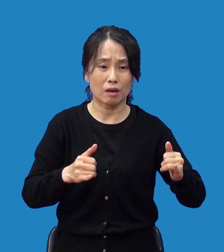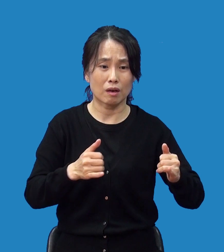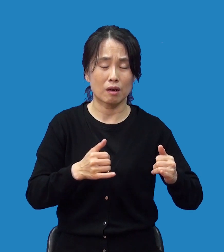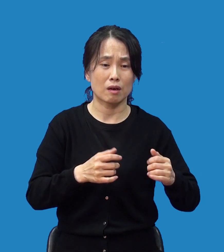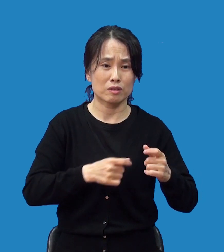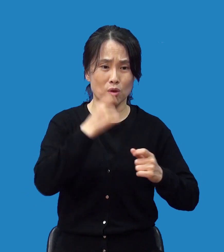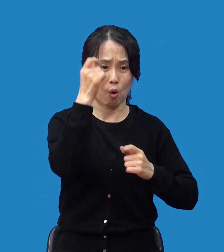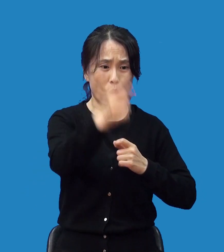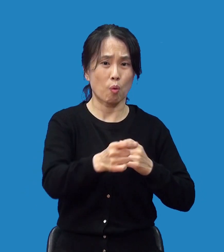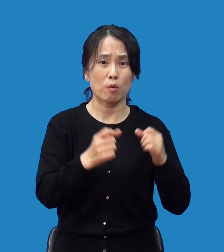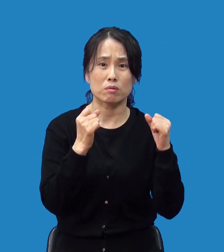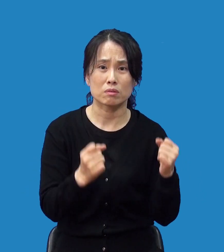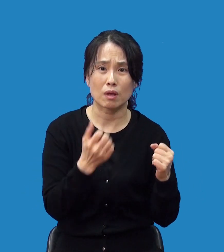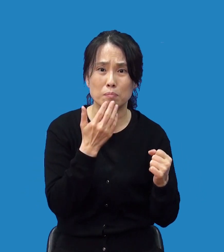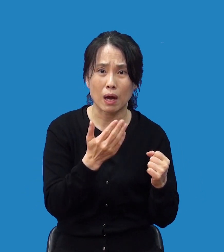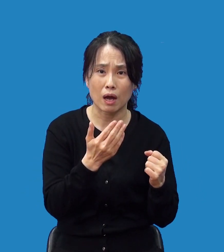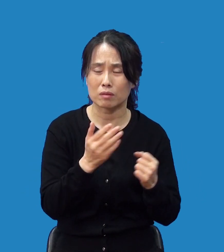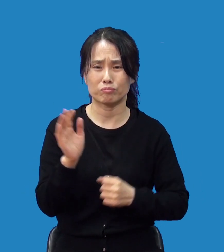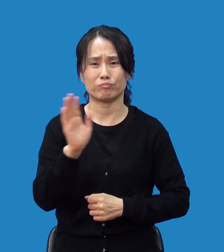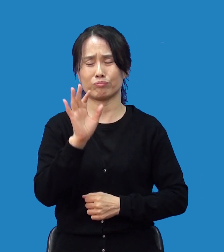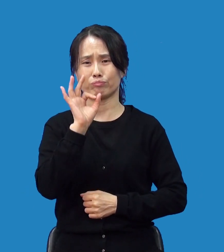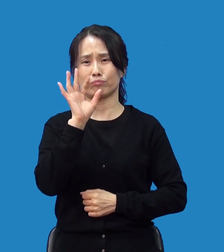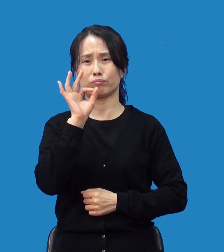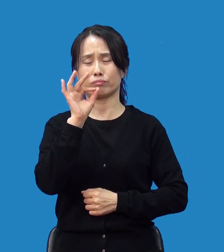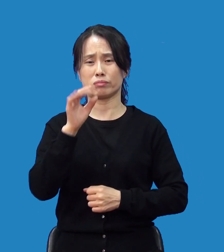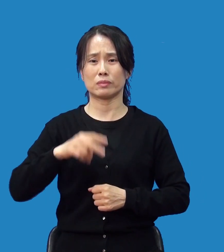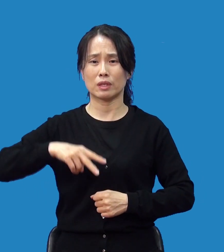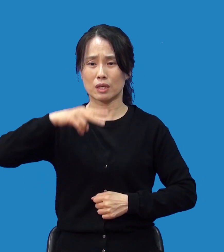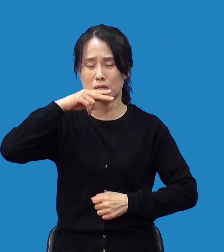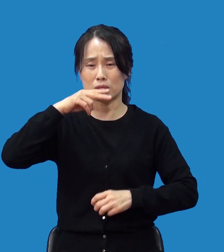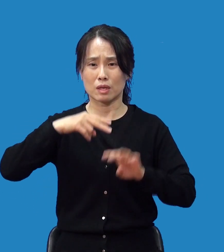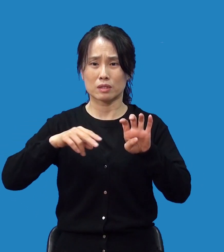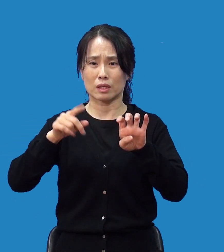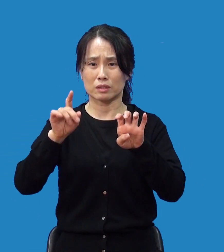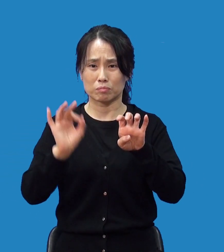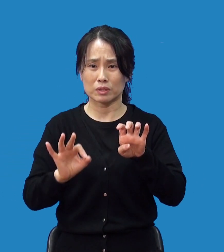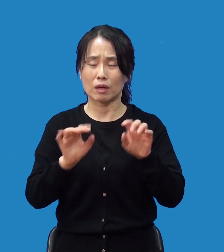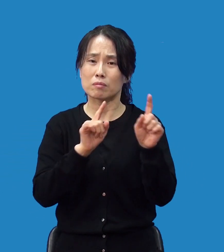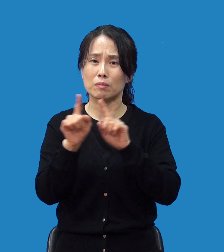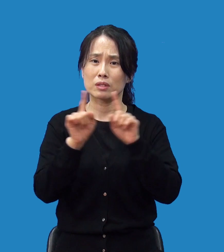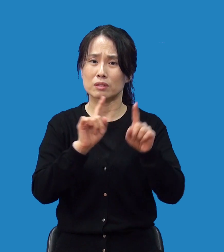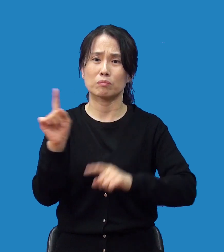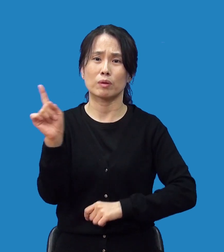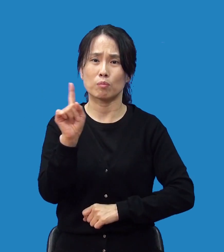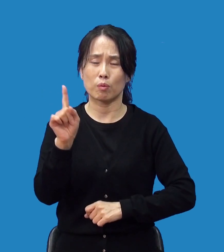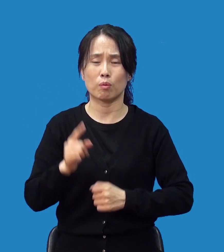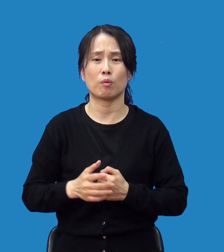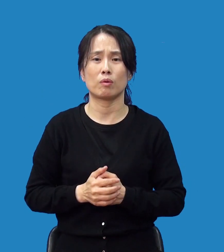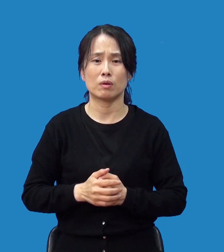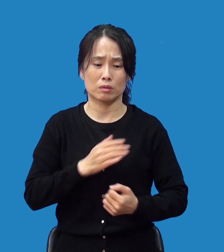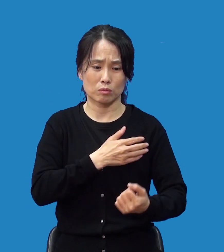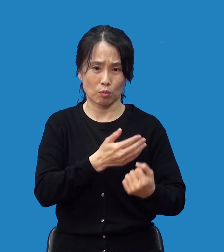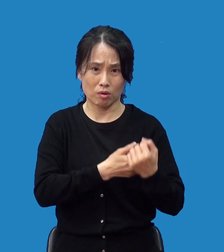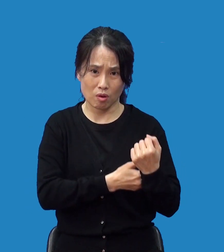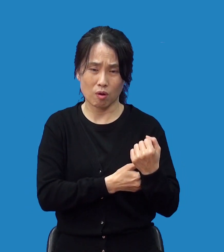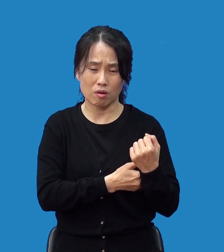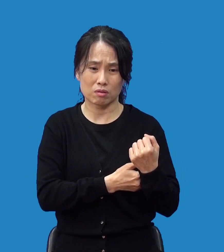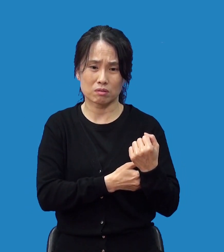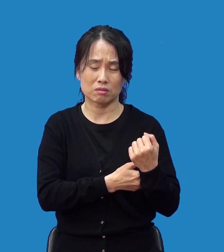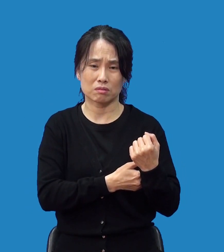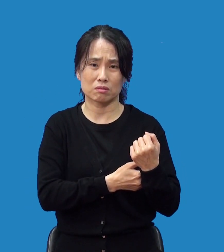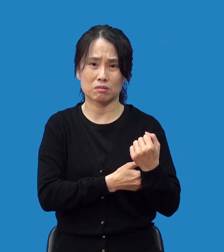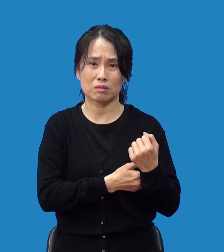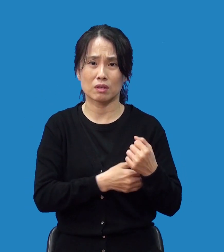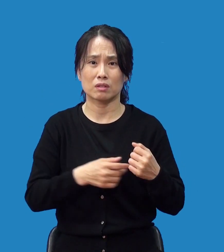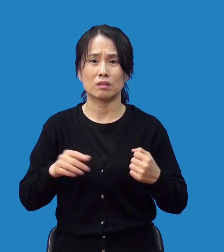그 권력은 오늘 말씀 이사야 40장 예언에 하나님이 이렇게 말씀하셔요. 그 권력은 저